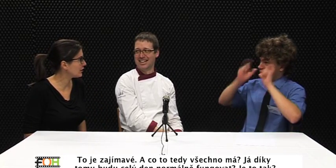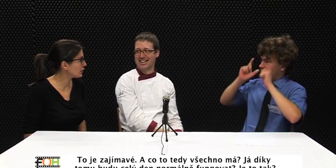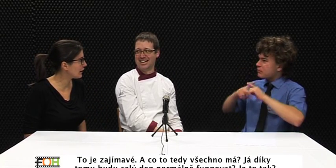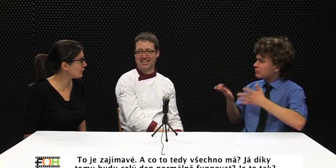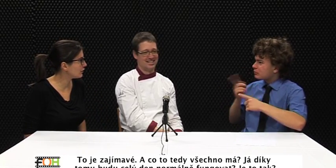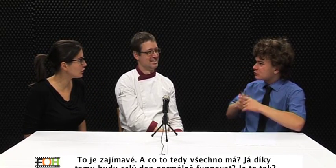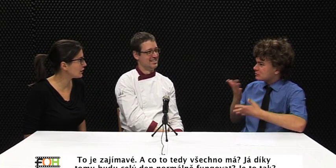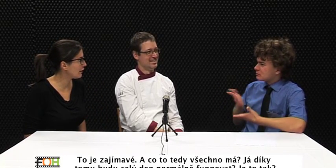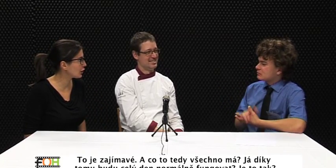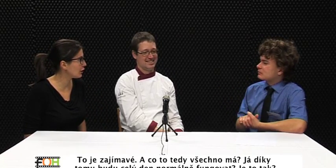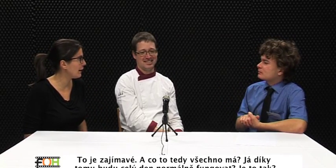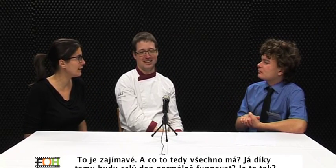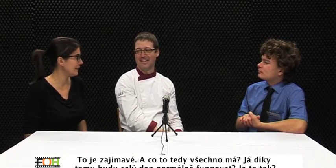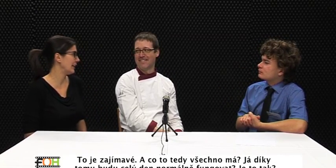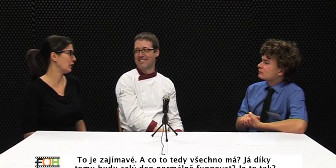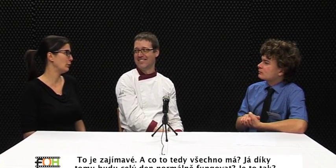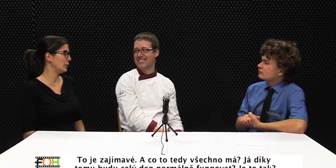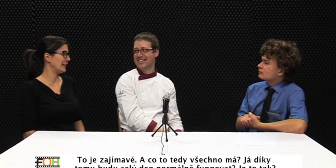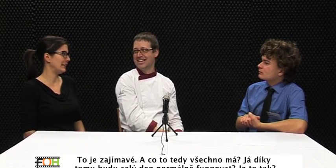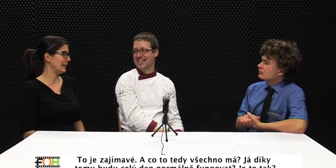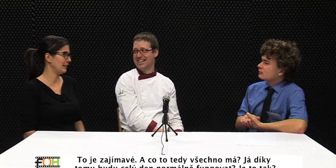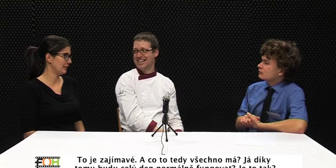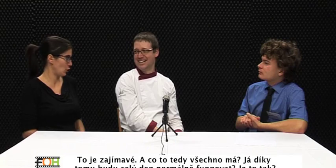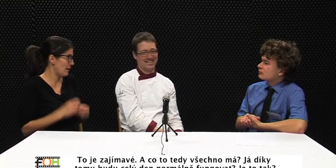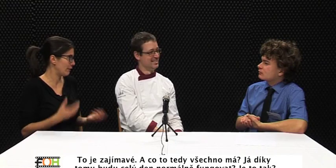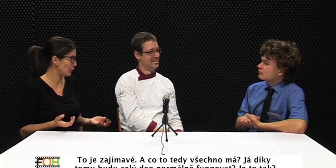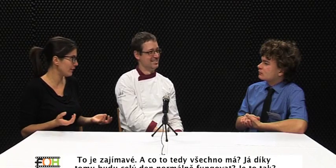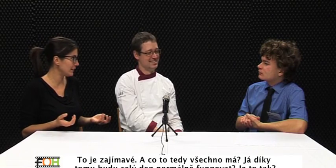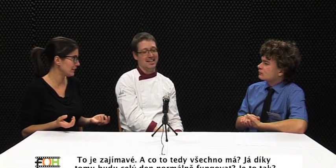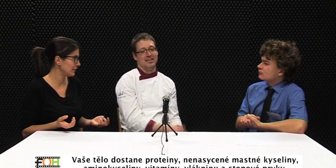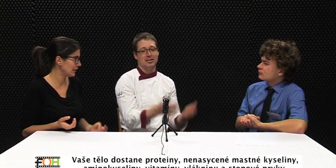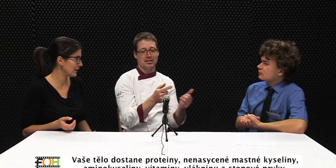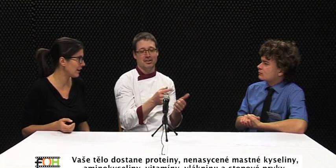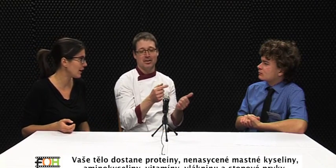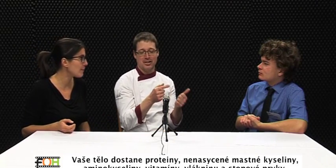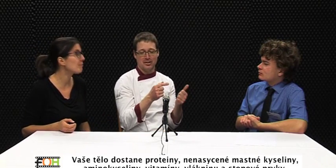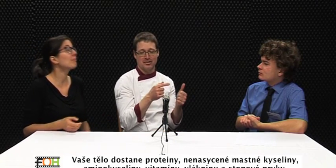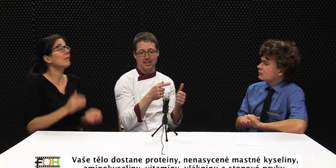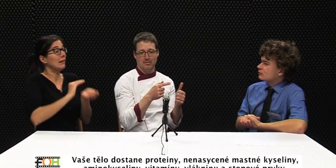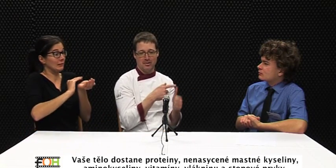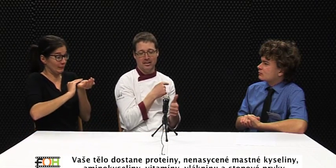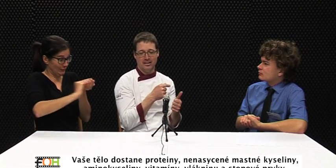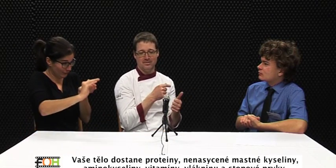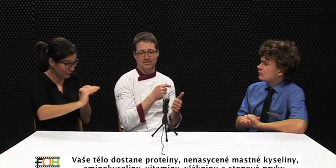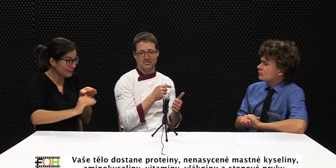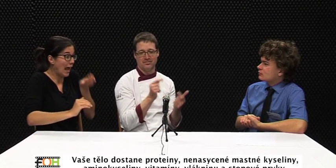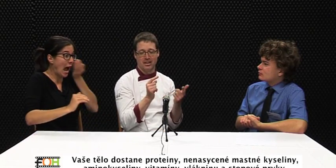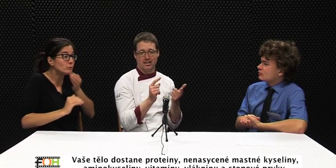To je zajímavé. A co to teda všechno má? Já díky tomu budu celý den normálně fungovat? Vaše tělo dostane